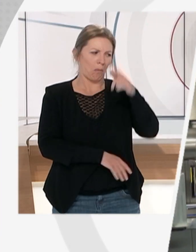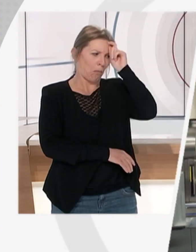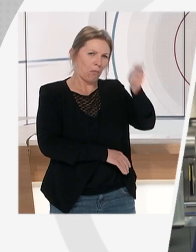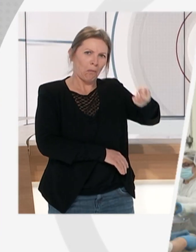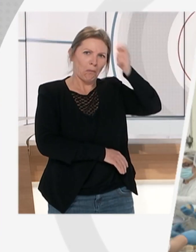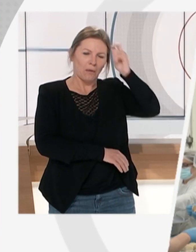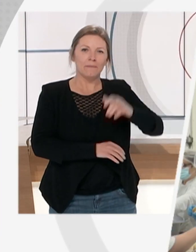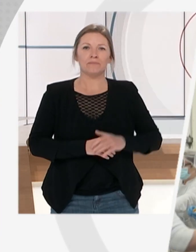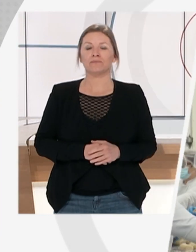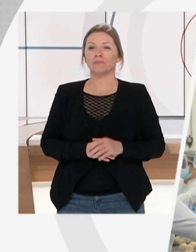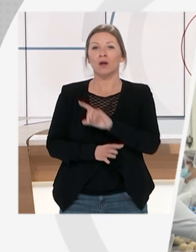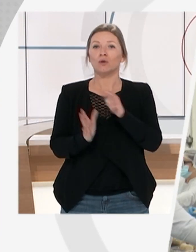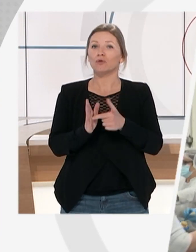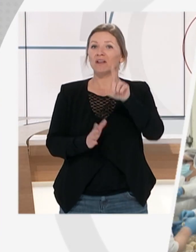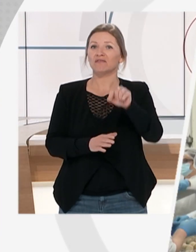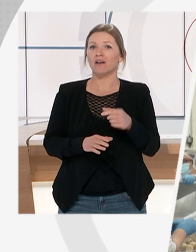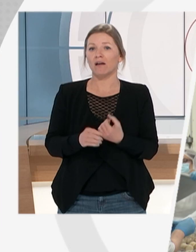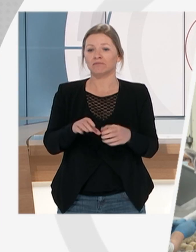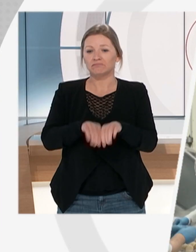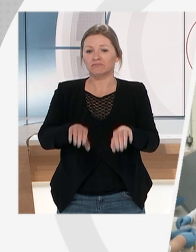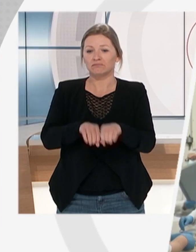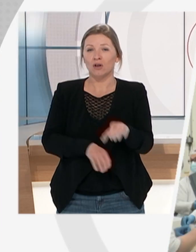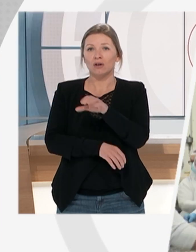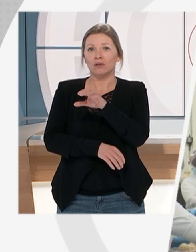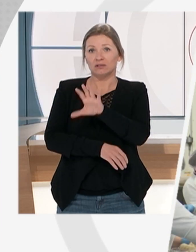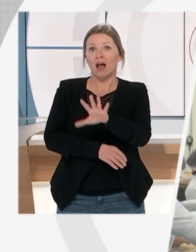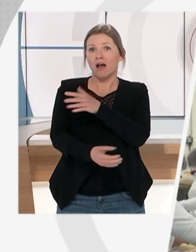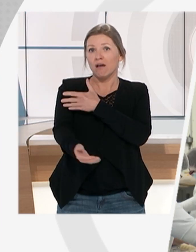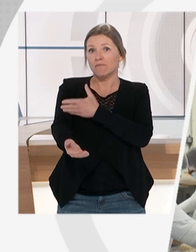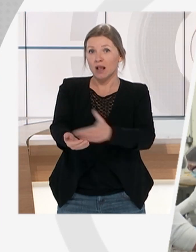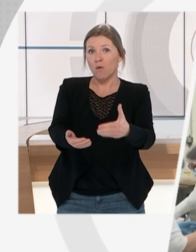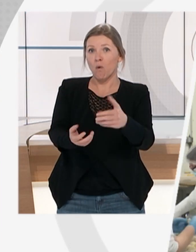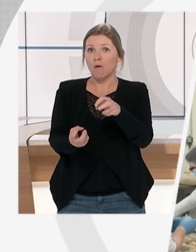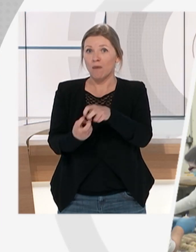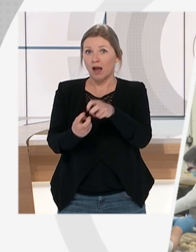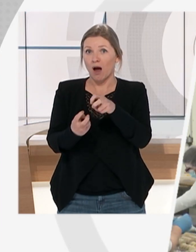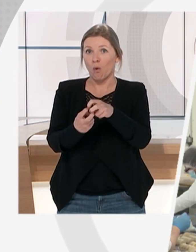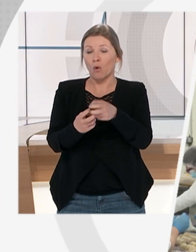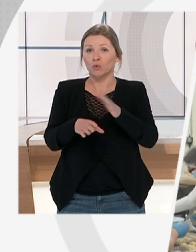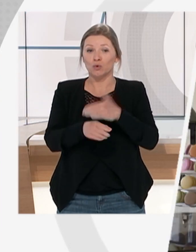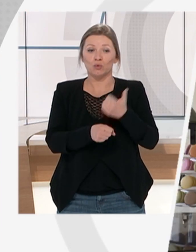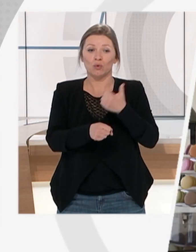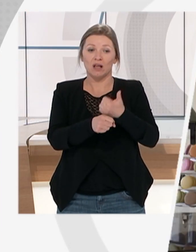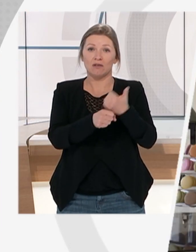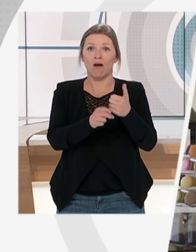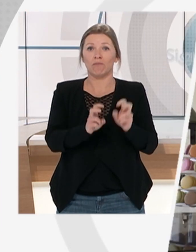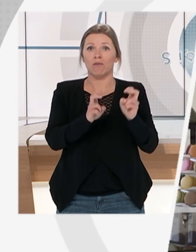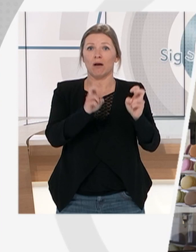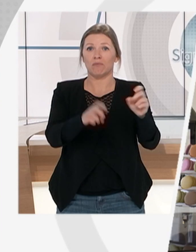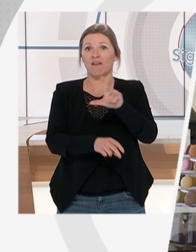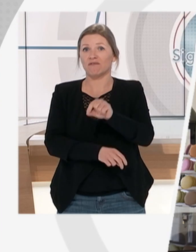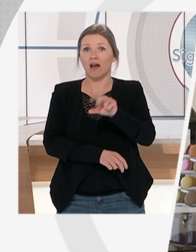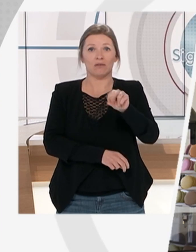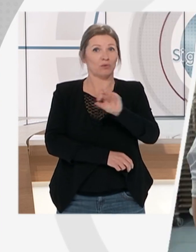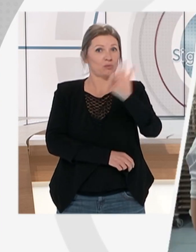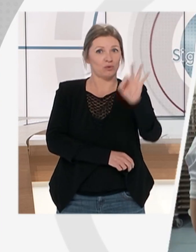2020, on a produit environ 5 millions de macarons, sachant qu'on a une augmentation environ entre 20 et 30% tous les ans.